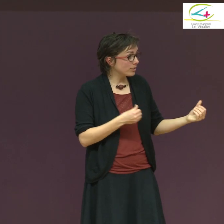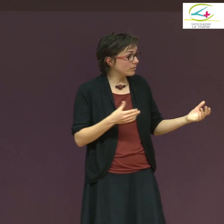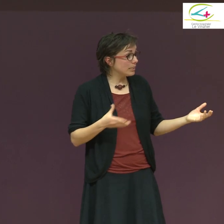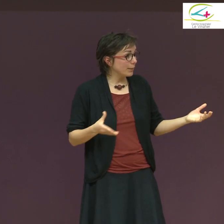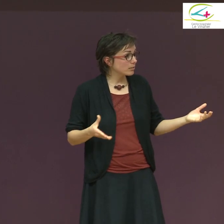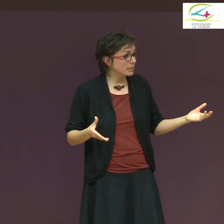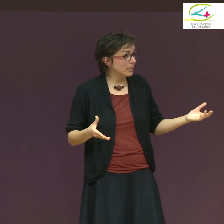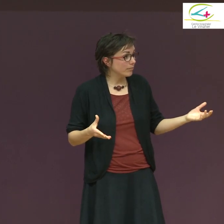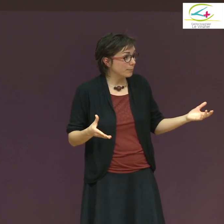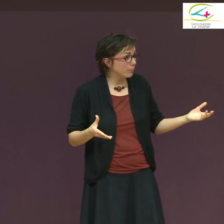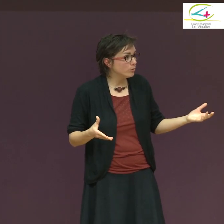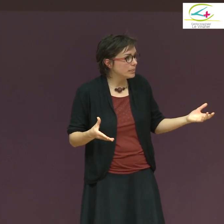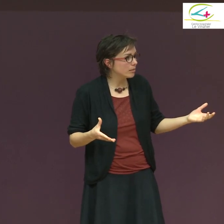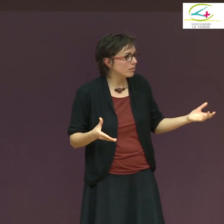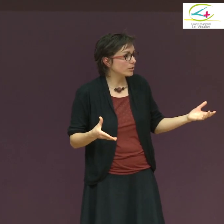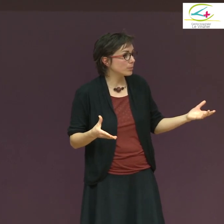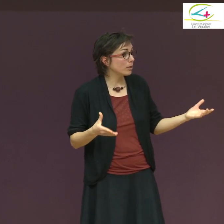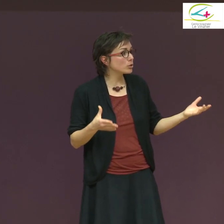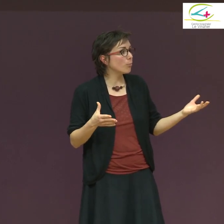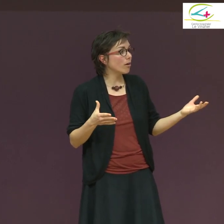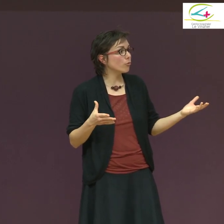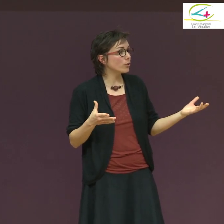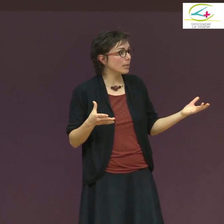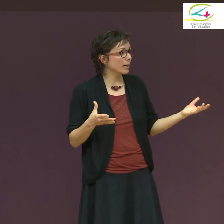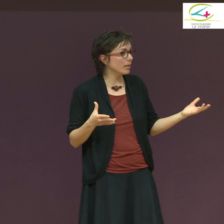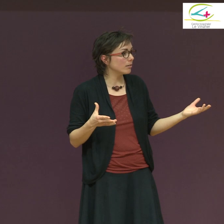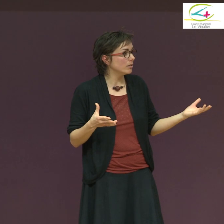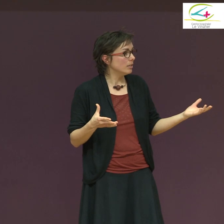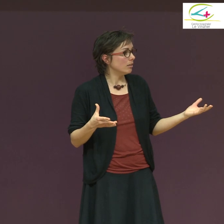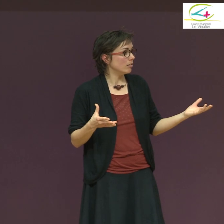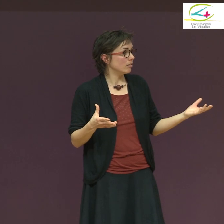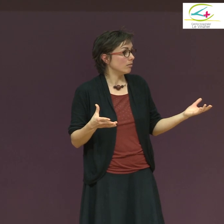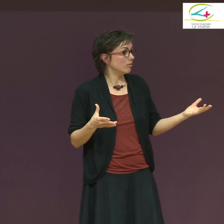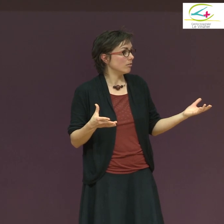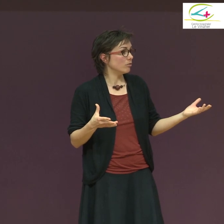Soigner, mais en fait, si la personne qui l'a fait n'est pas punie, enfin, je sais pas comment est-ce qu'on peut avoir confiance après.